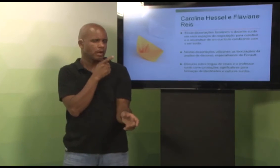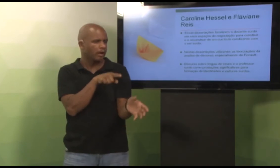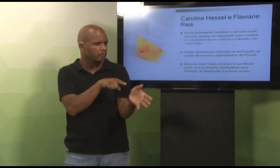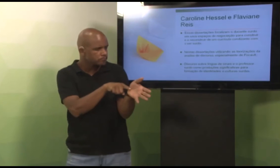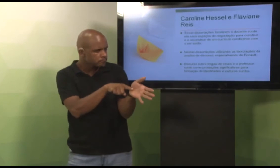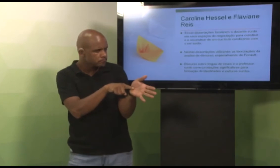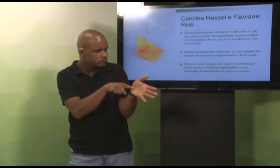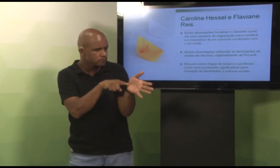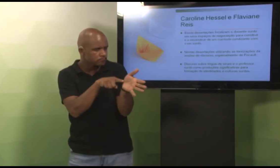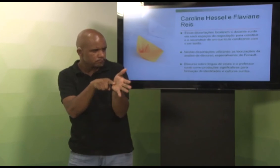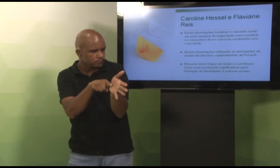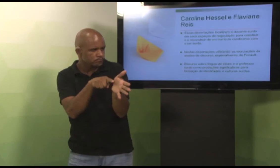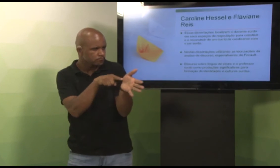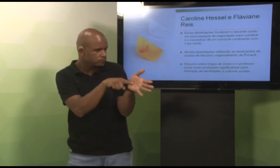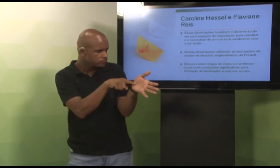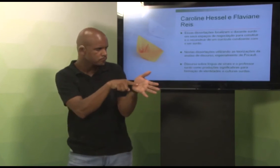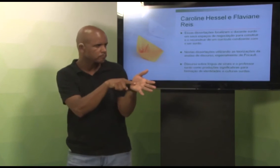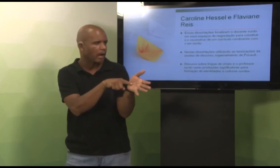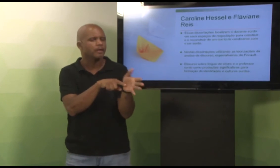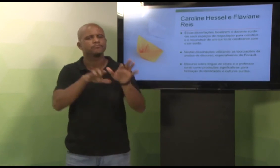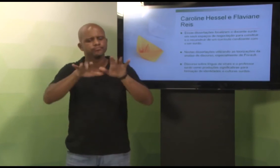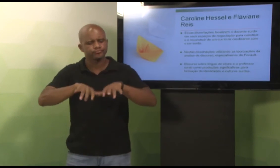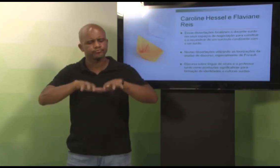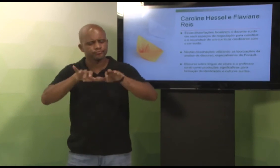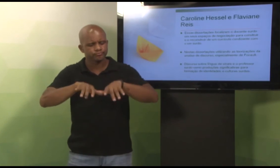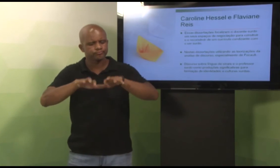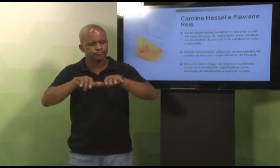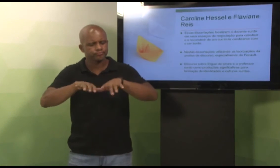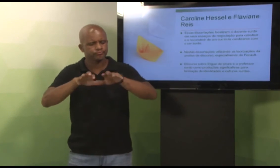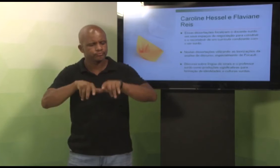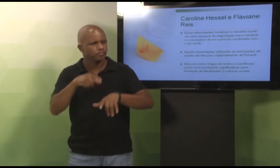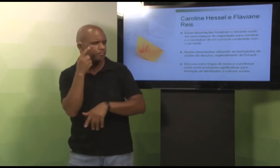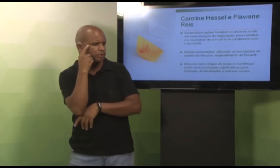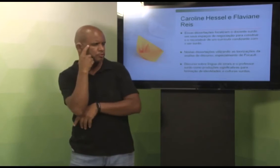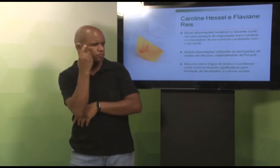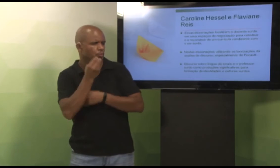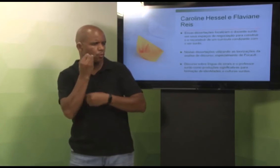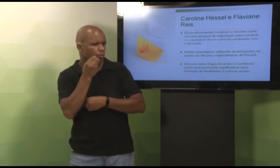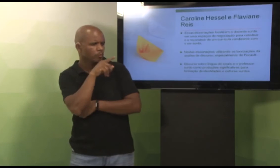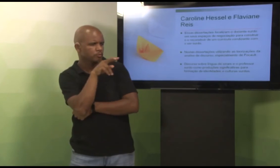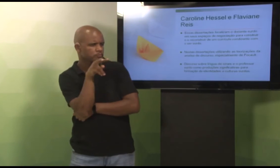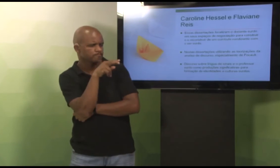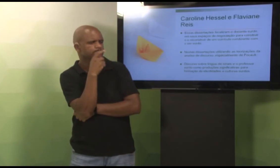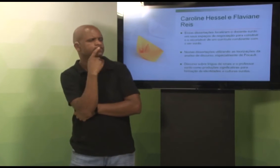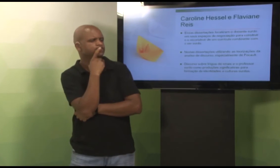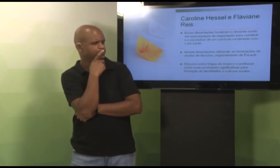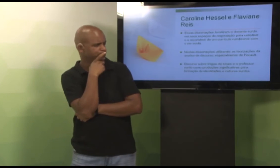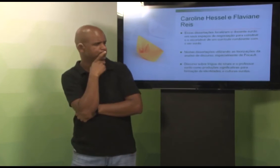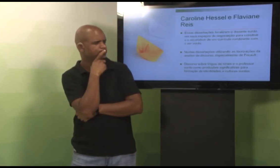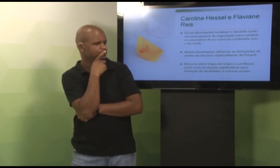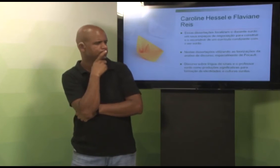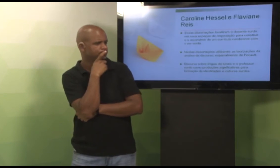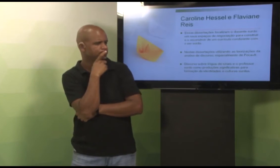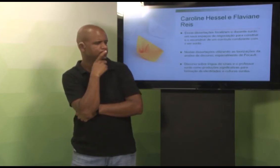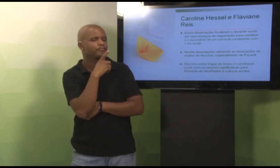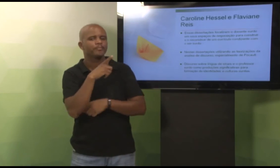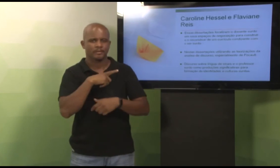professor surdo, alunos surdos, que foram alvo das pesquisas. Logo após